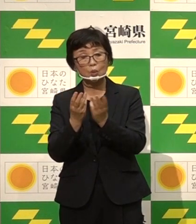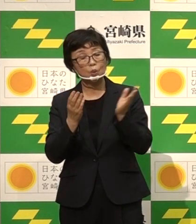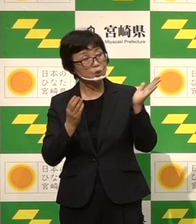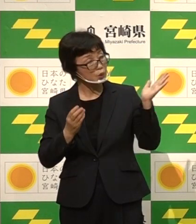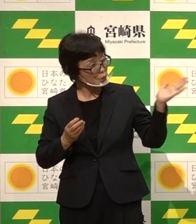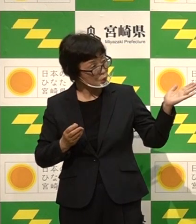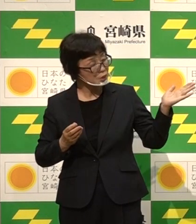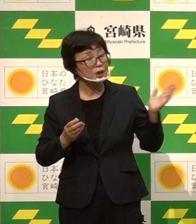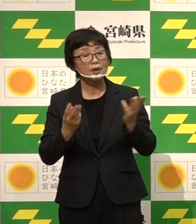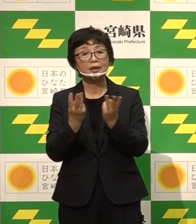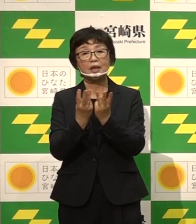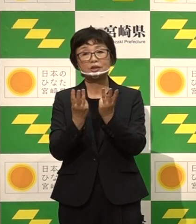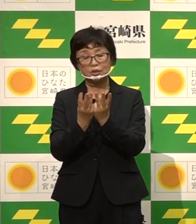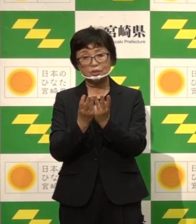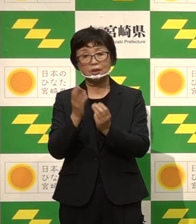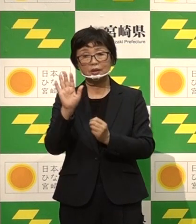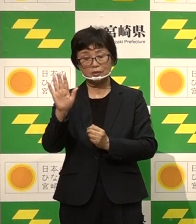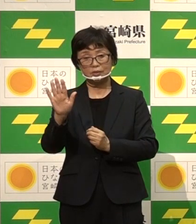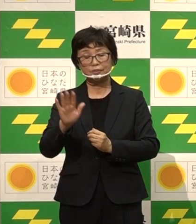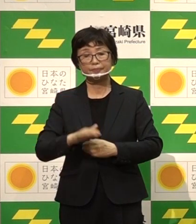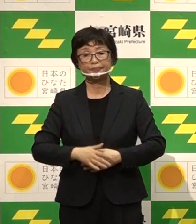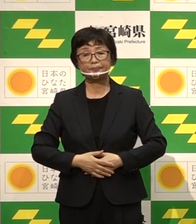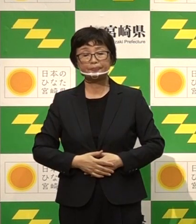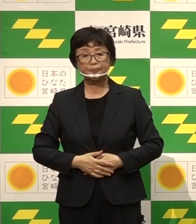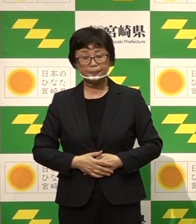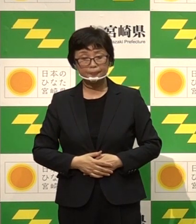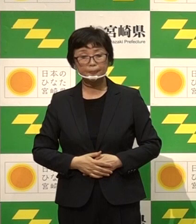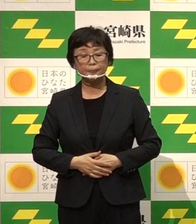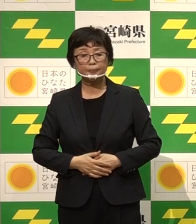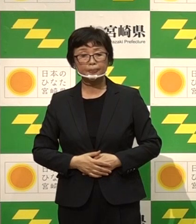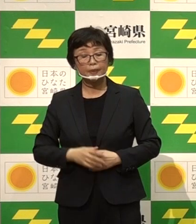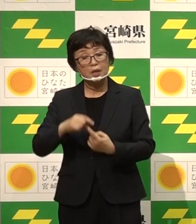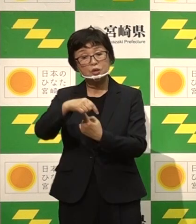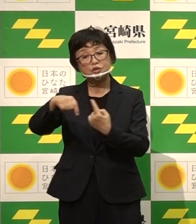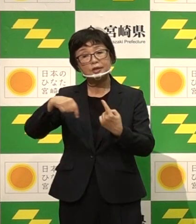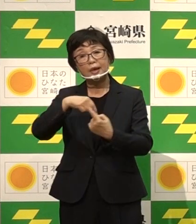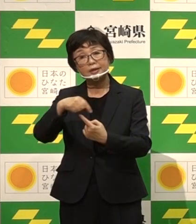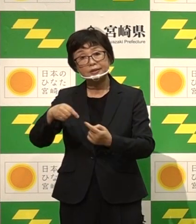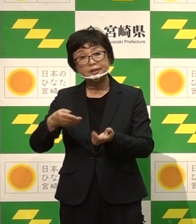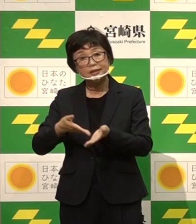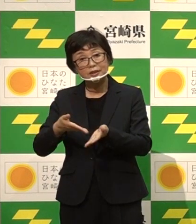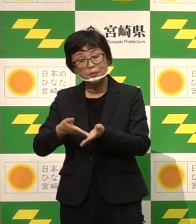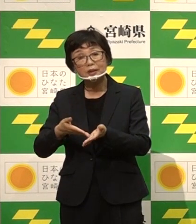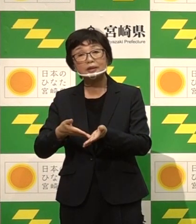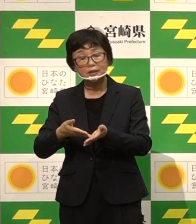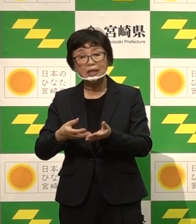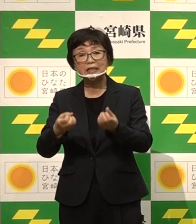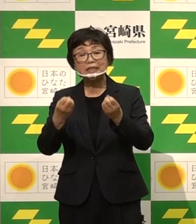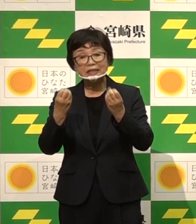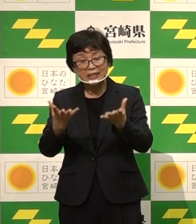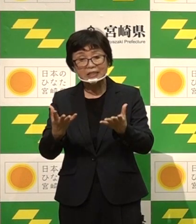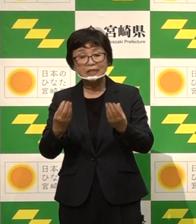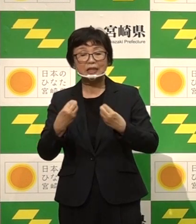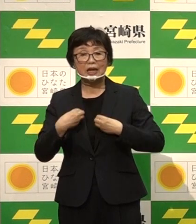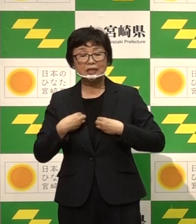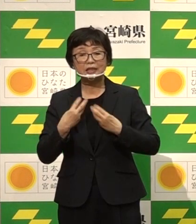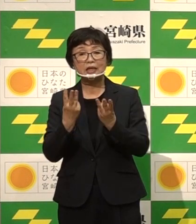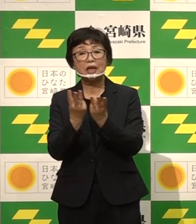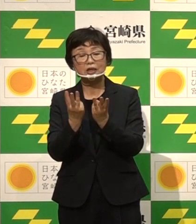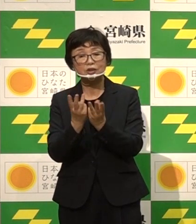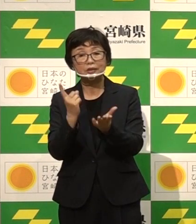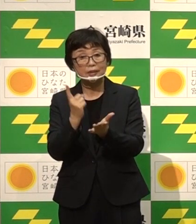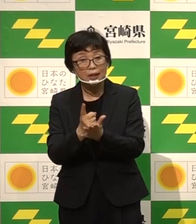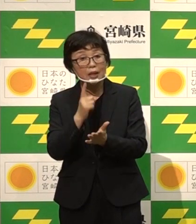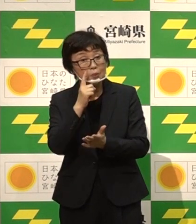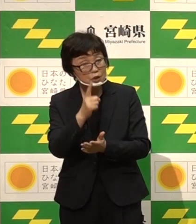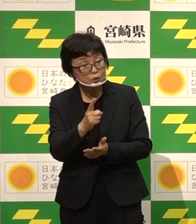ように並んでいるところであります。繰り返しになりますが、あくまで新規感染者数だけを見るとです